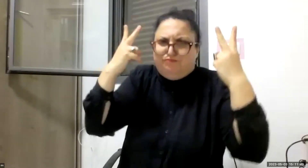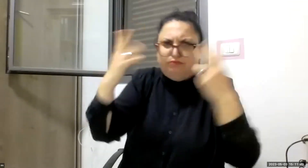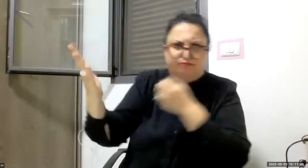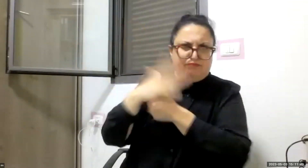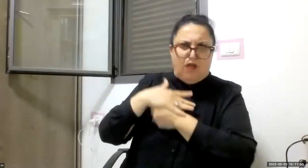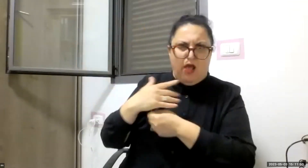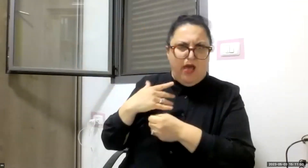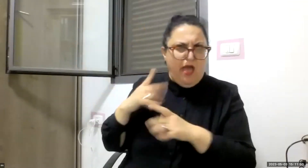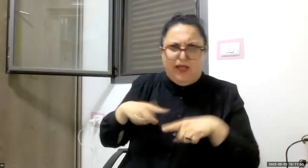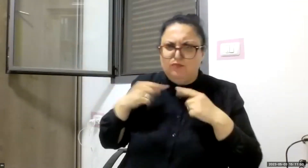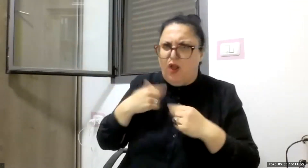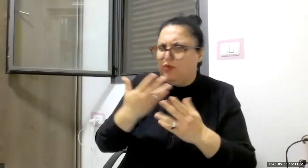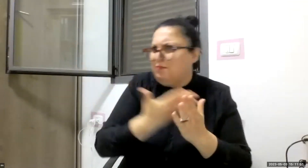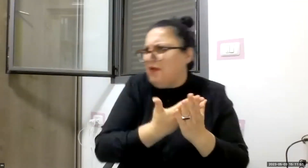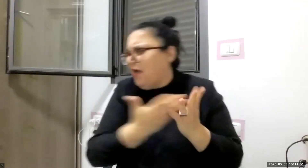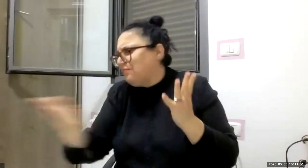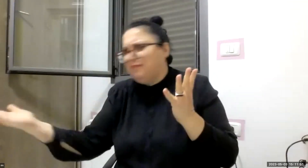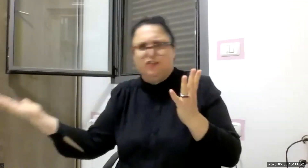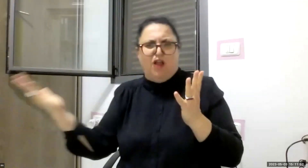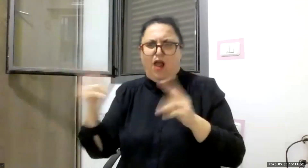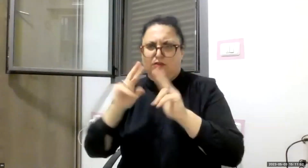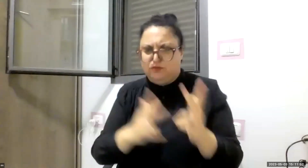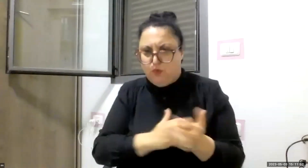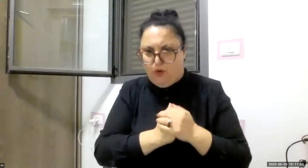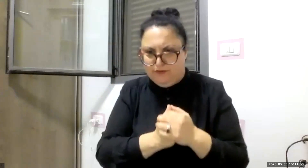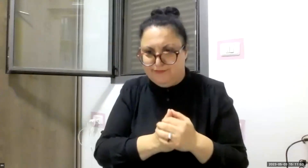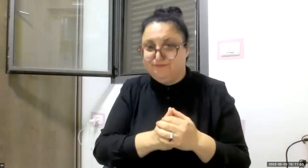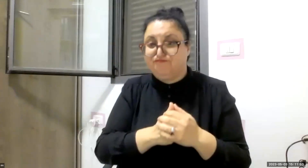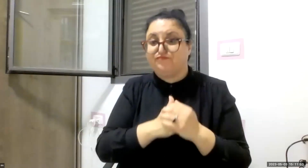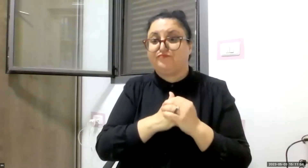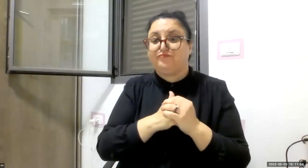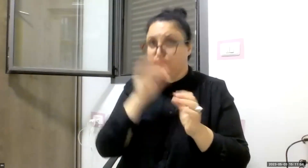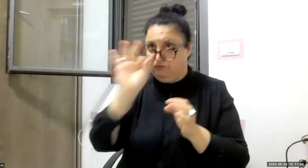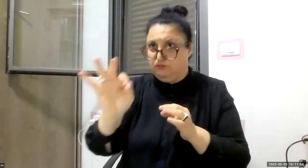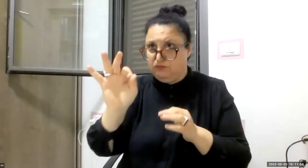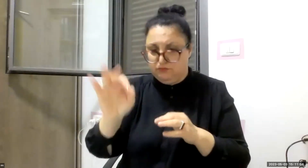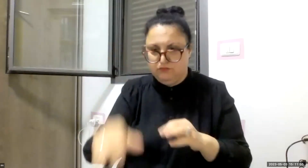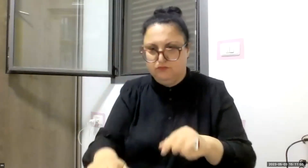מאוד מאוד כבדה וקריטית לחיים שלנו, בשלל צורות ואופנים.